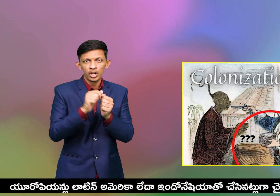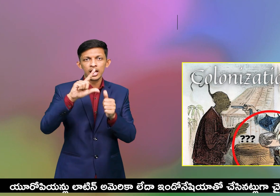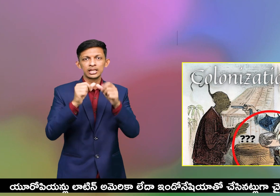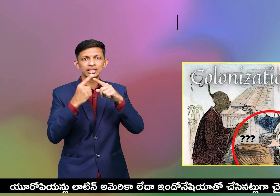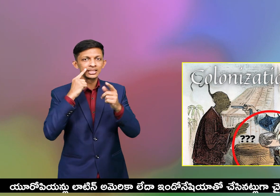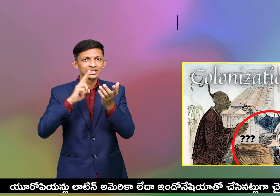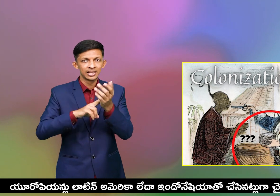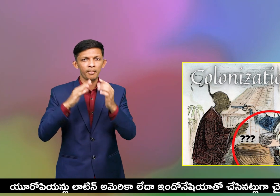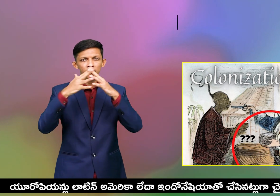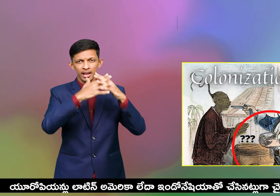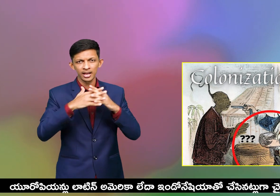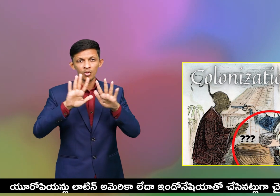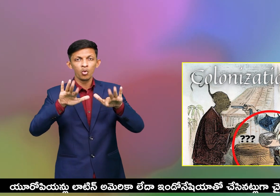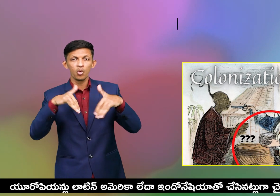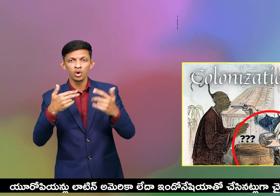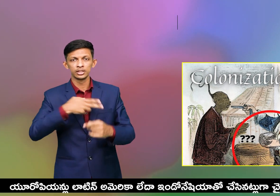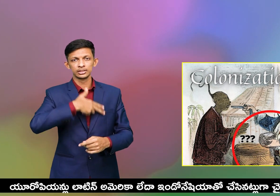చైనాను నియంత్రించలేకపోయారు.